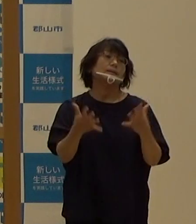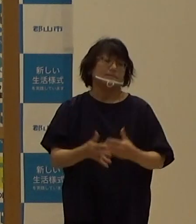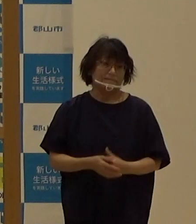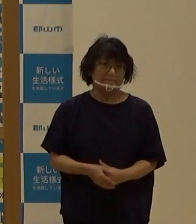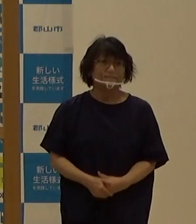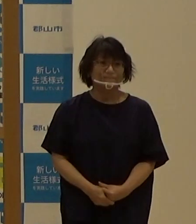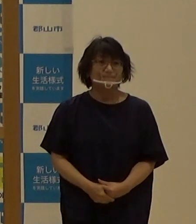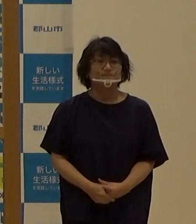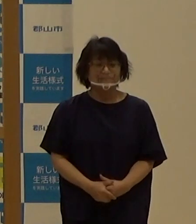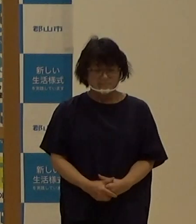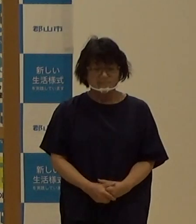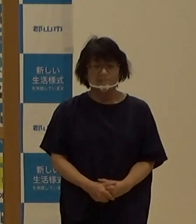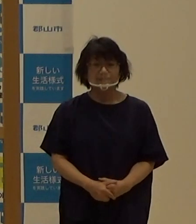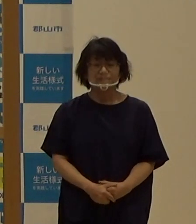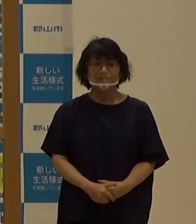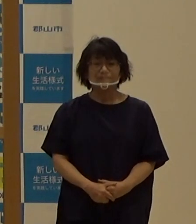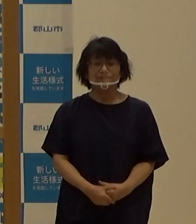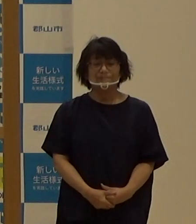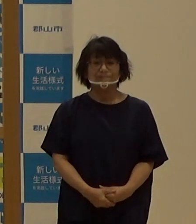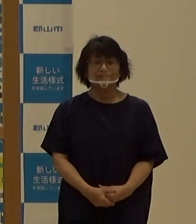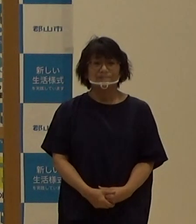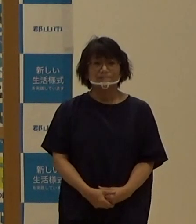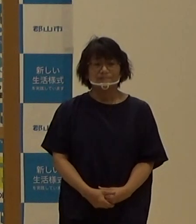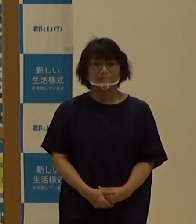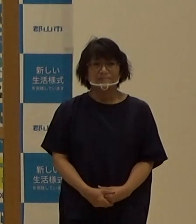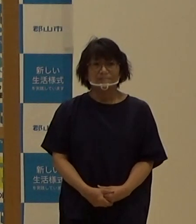ありがとうございました。申し訳ありません。